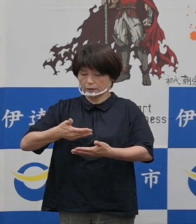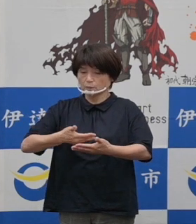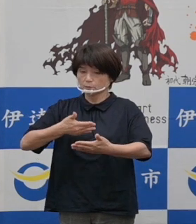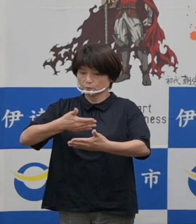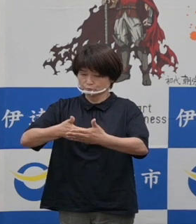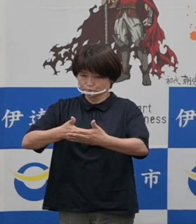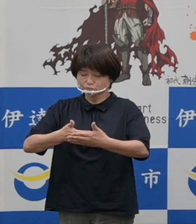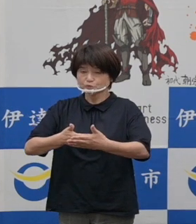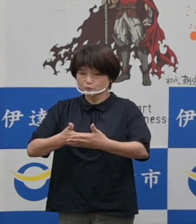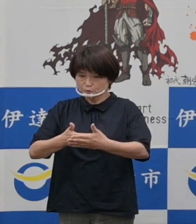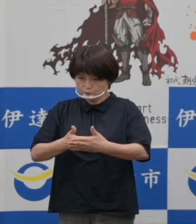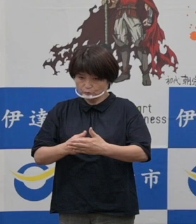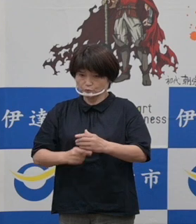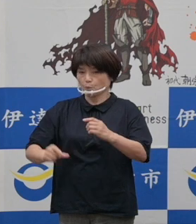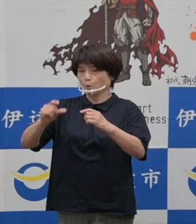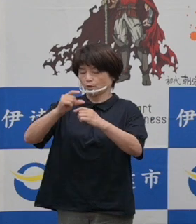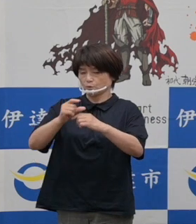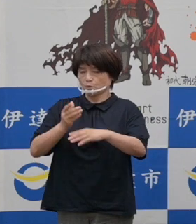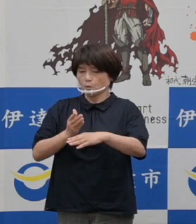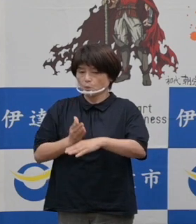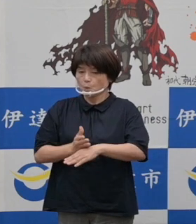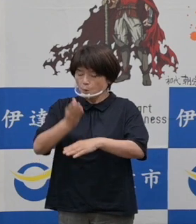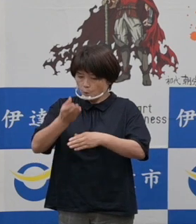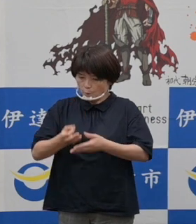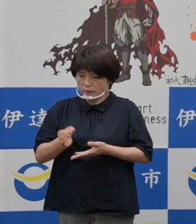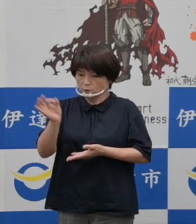に伴う返礼品対を含む